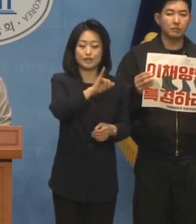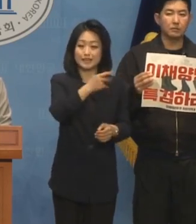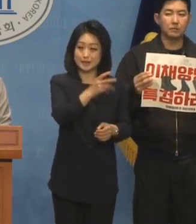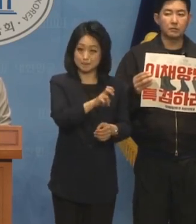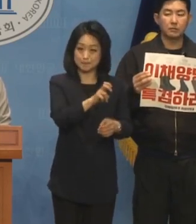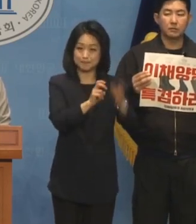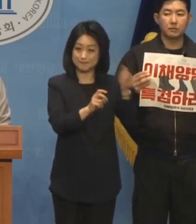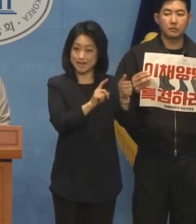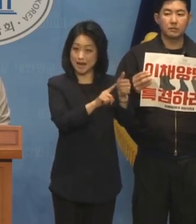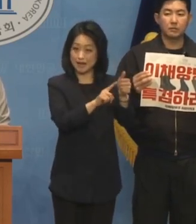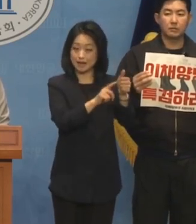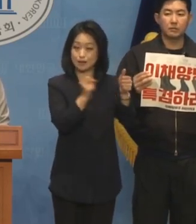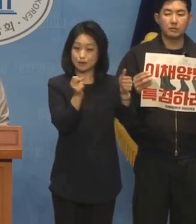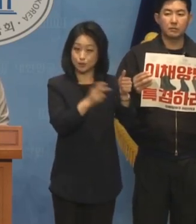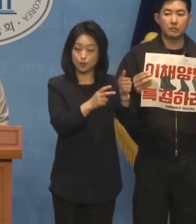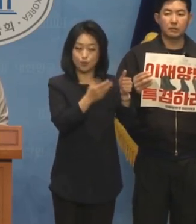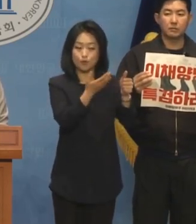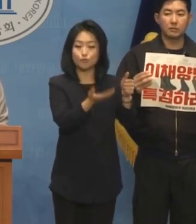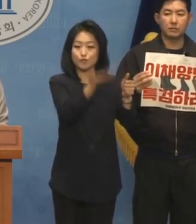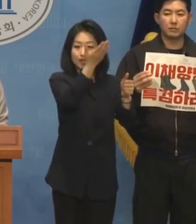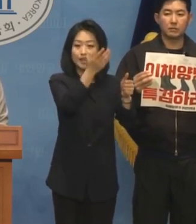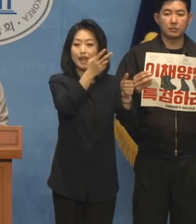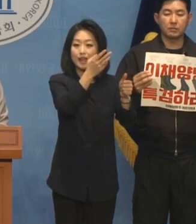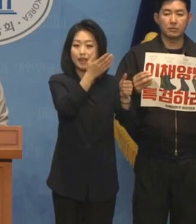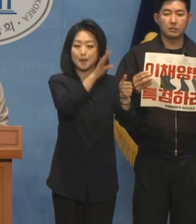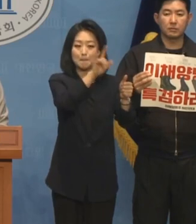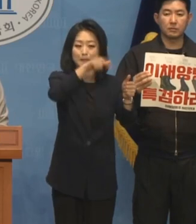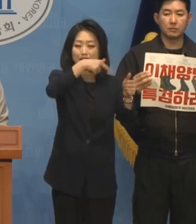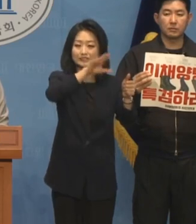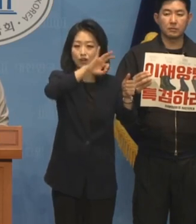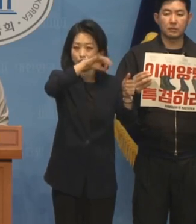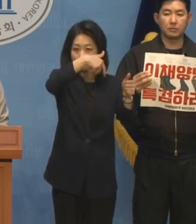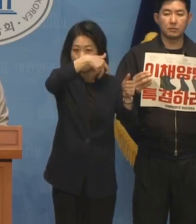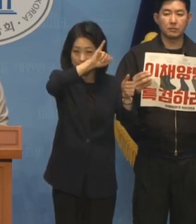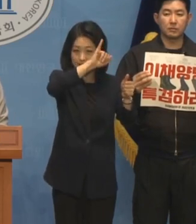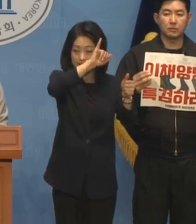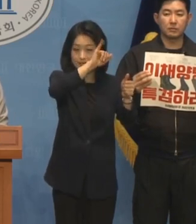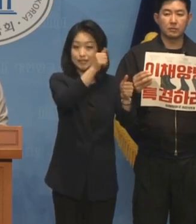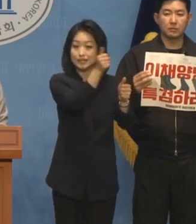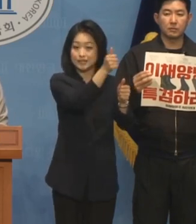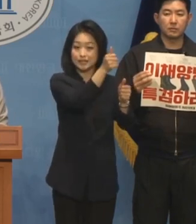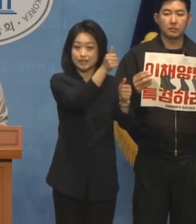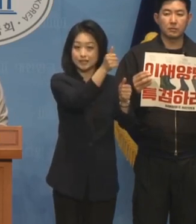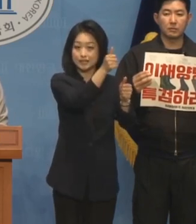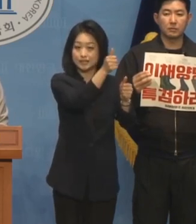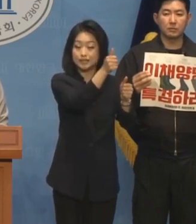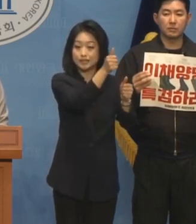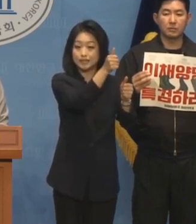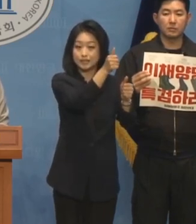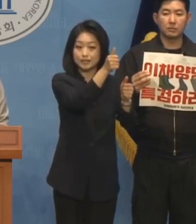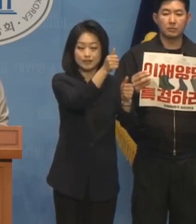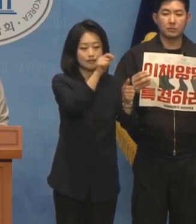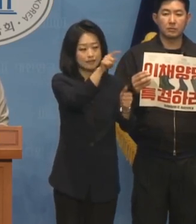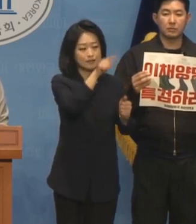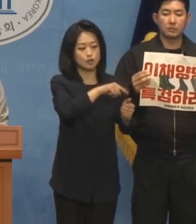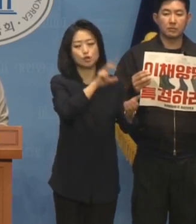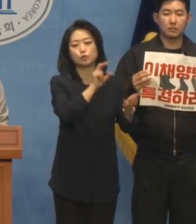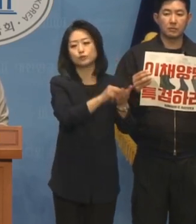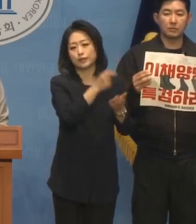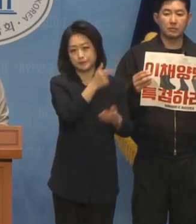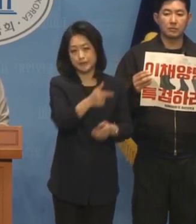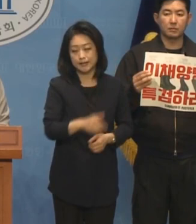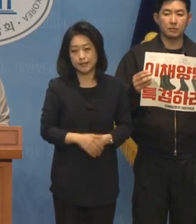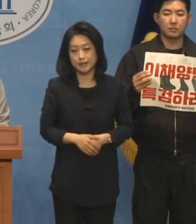류이 림의 스승이었던 우리 백성기 선거방송 심 위원회 위원장님 이러시면 안